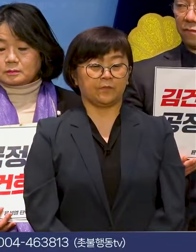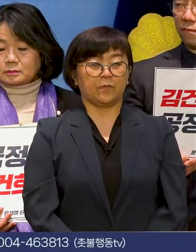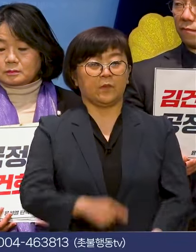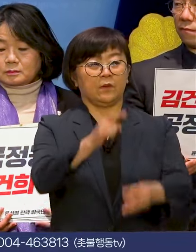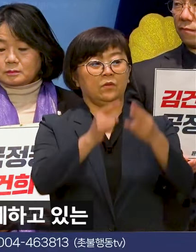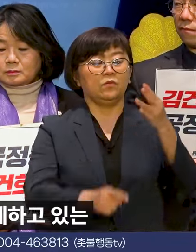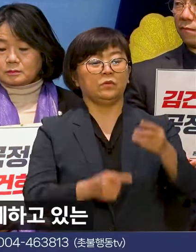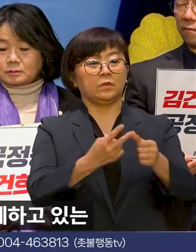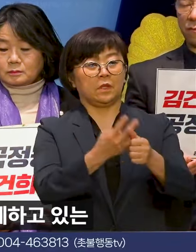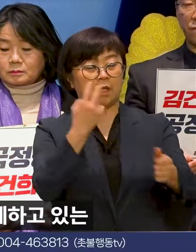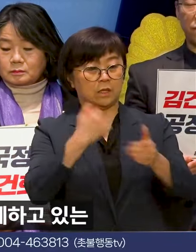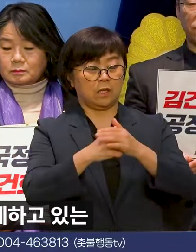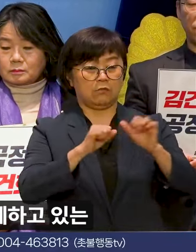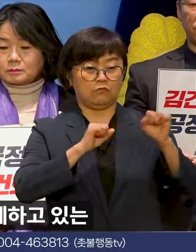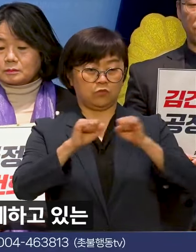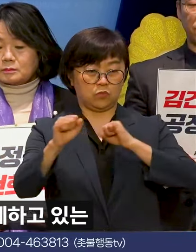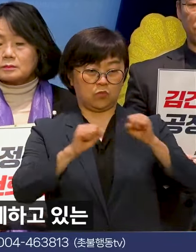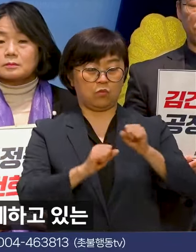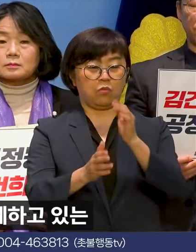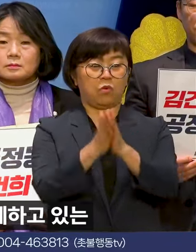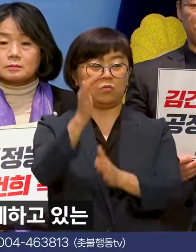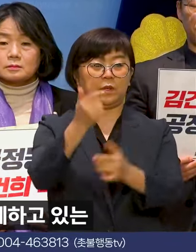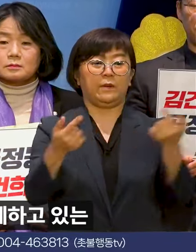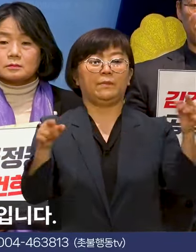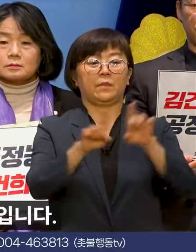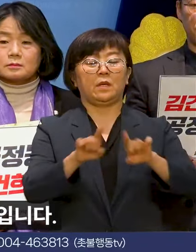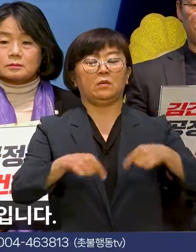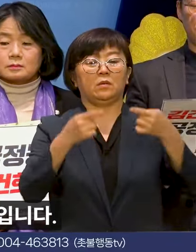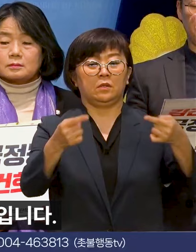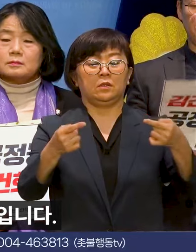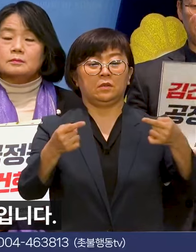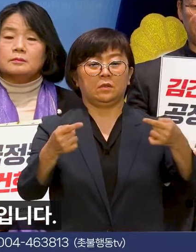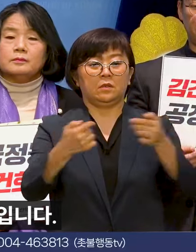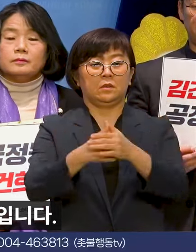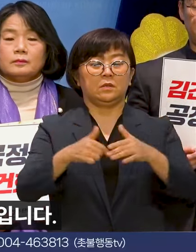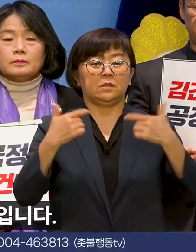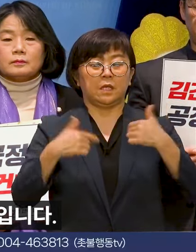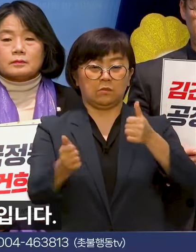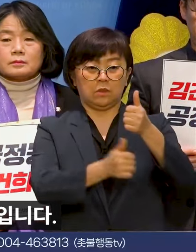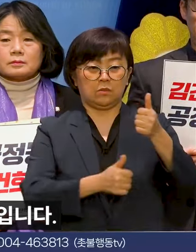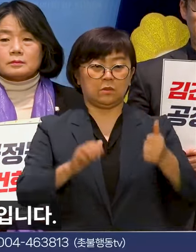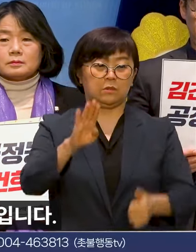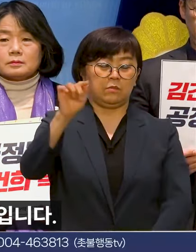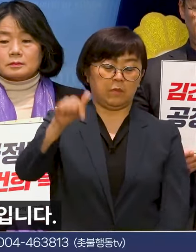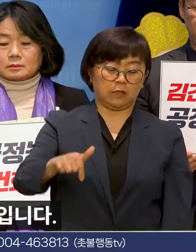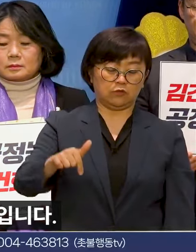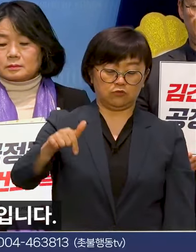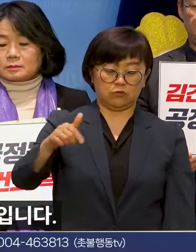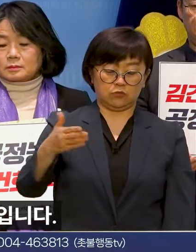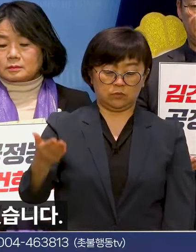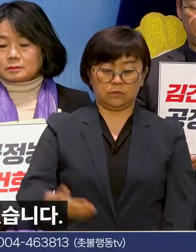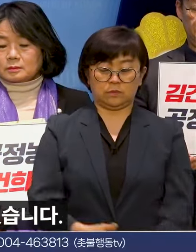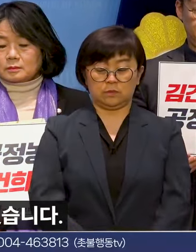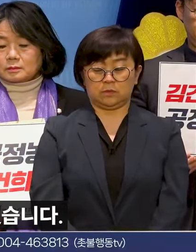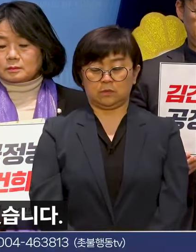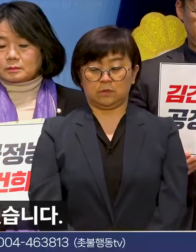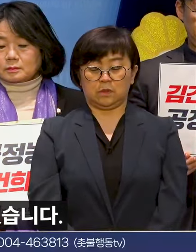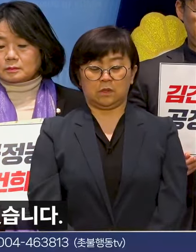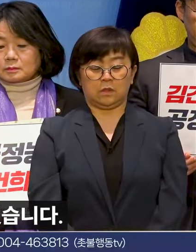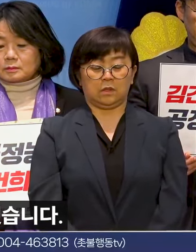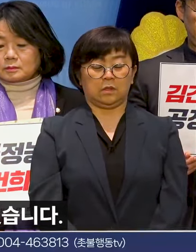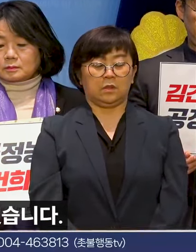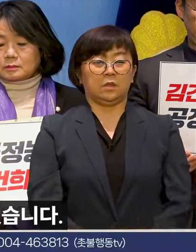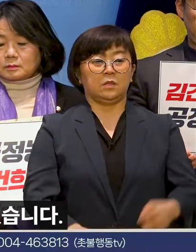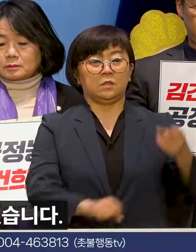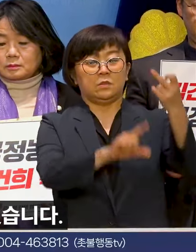윤석열 탄핵 범국민 운동본부에 함께하고 있는 국민주권 상임위원장 박준의 있니다 국민주권